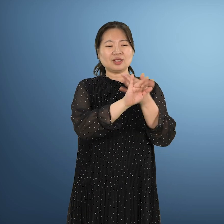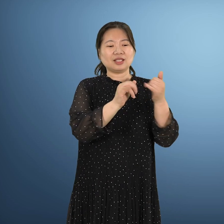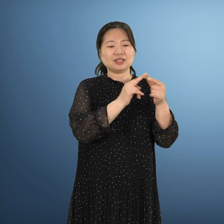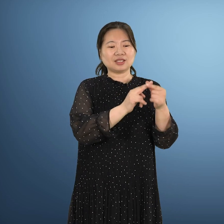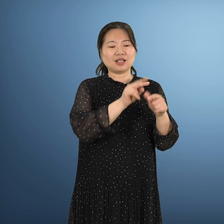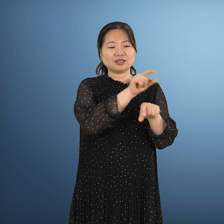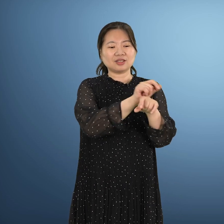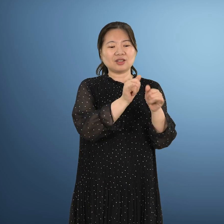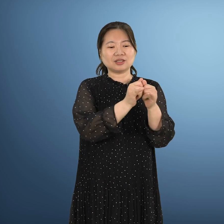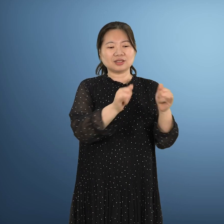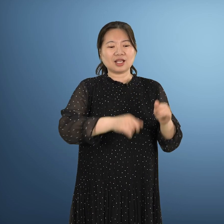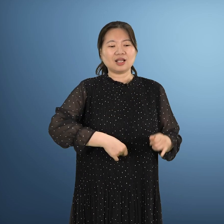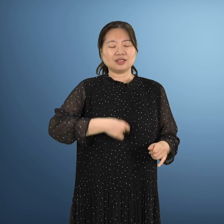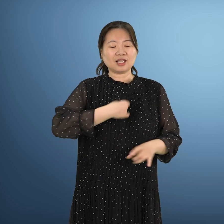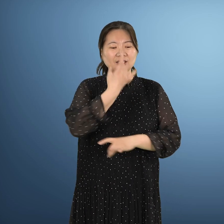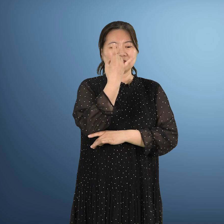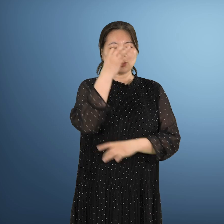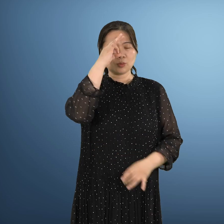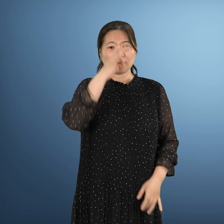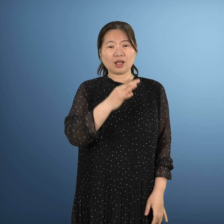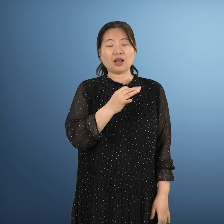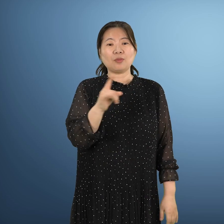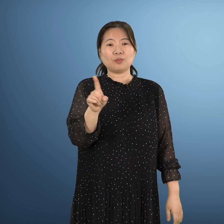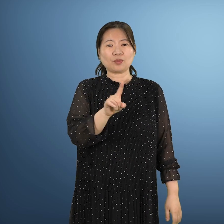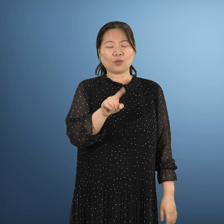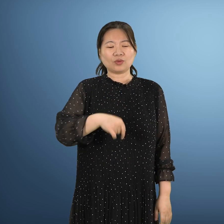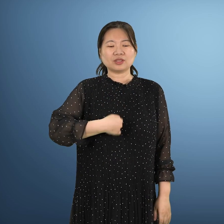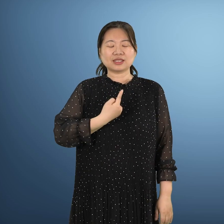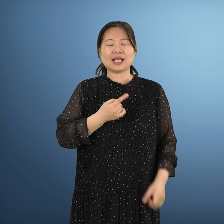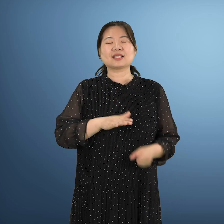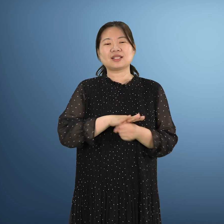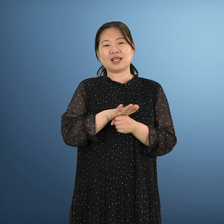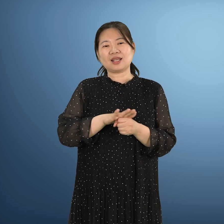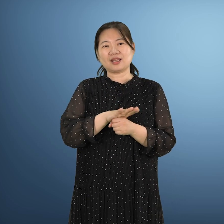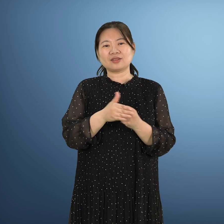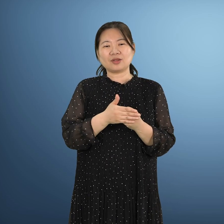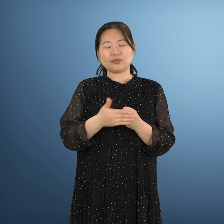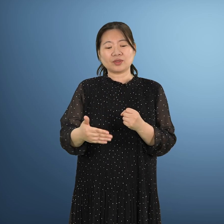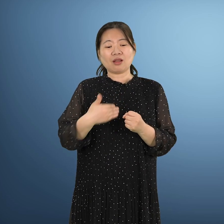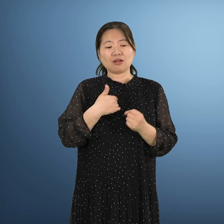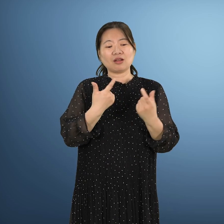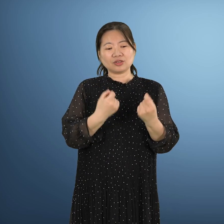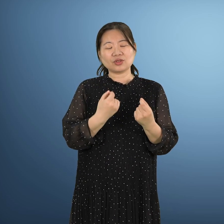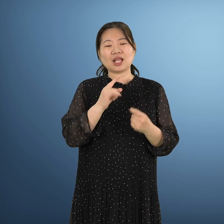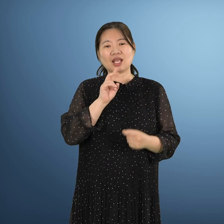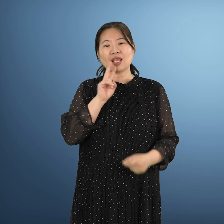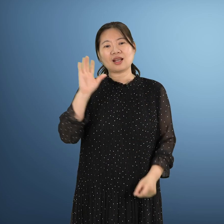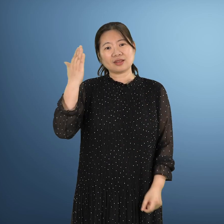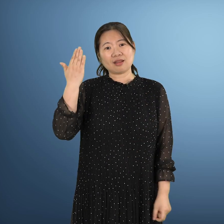바리새인과 서기관들의 의의 기초는 자기예요. 내가 그렇게 해야 돼요.